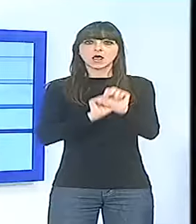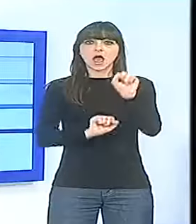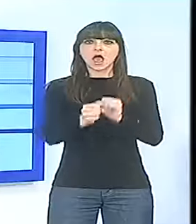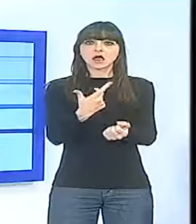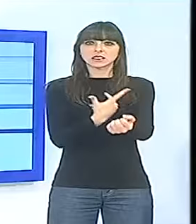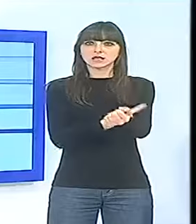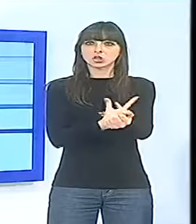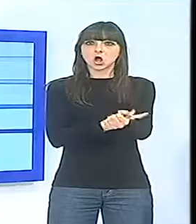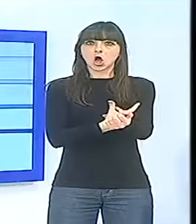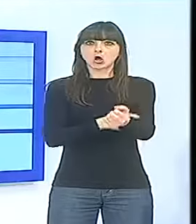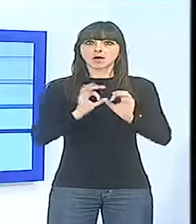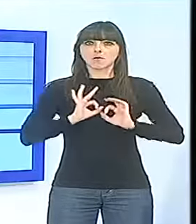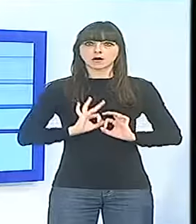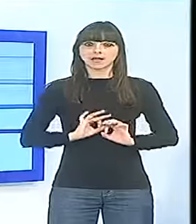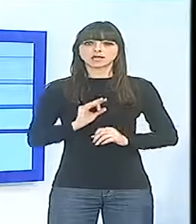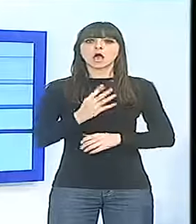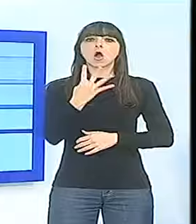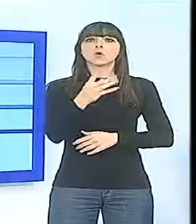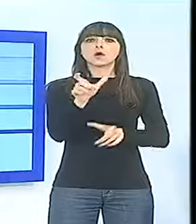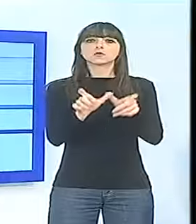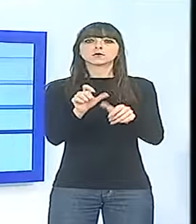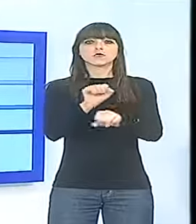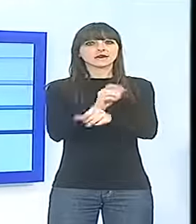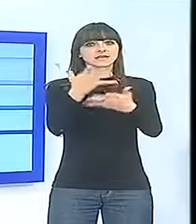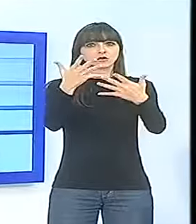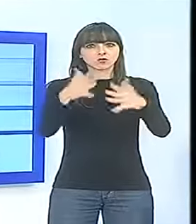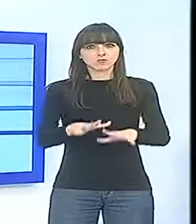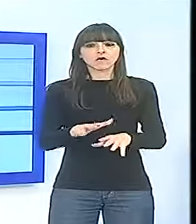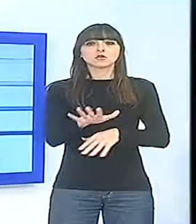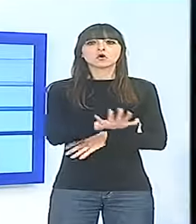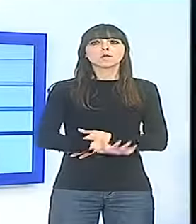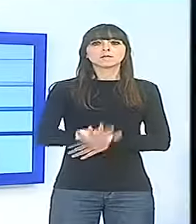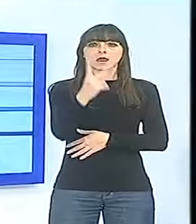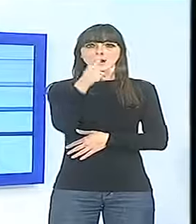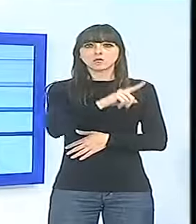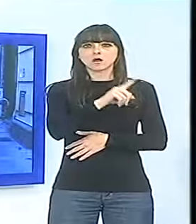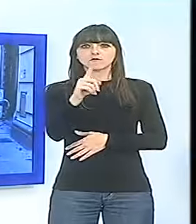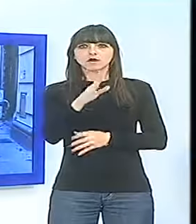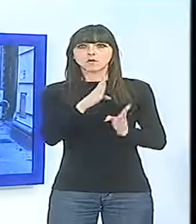portato all'arresto di 4 persone tra la Piana di Lucca e Pisa. Vediamo il servizio.